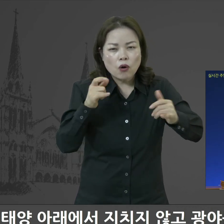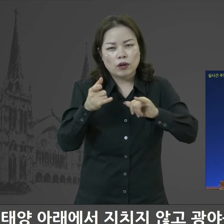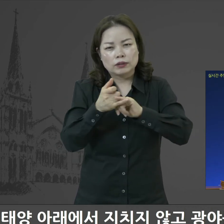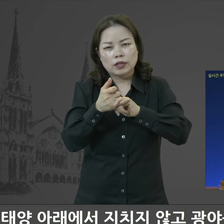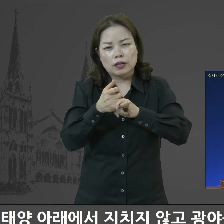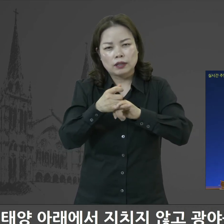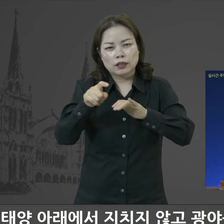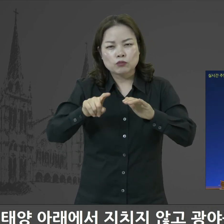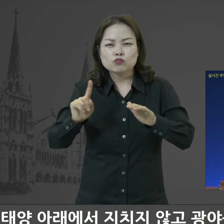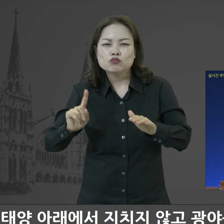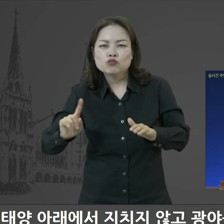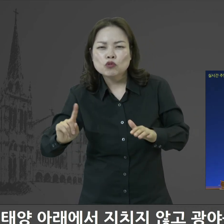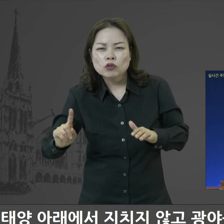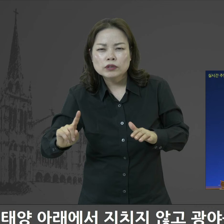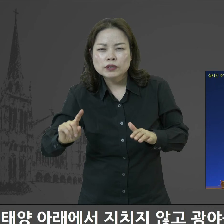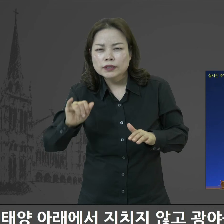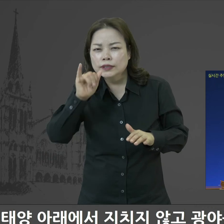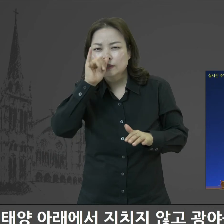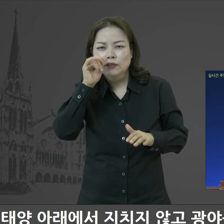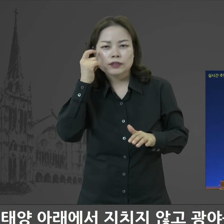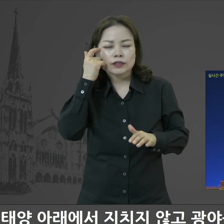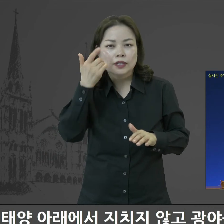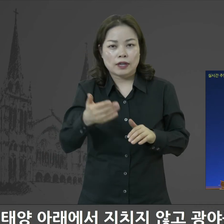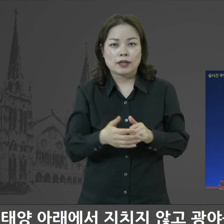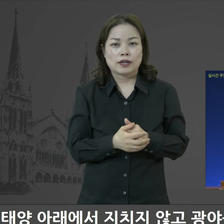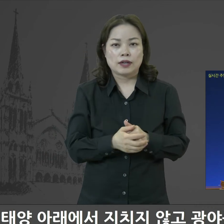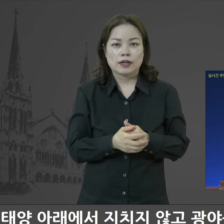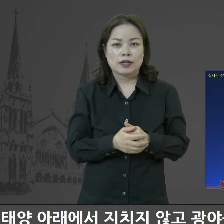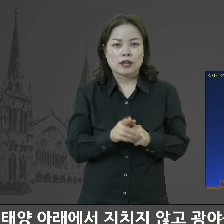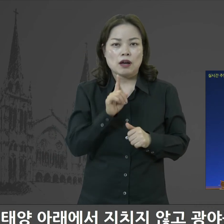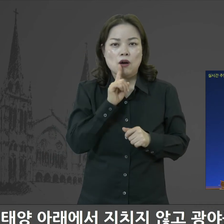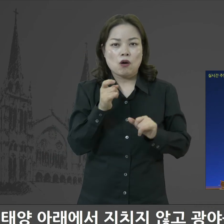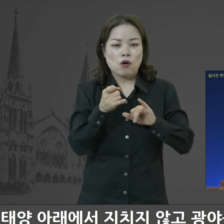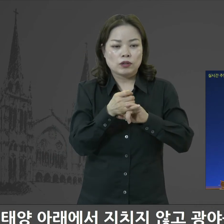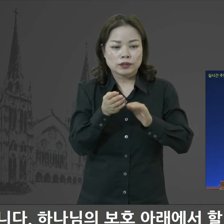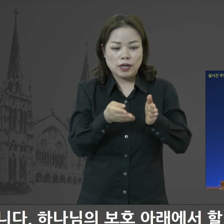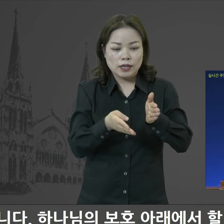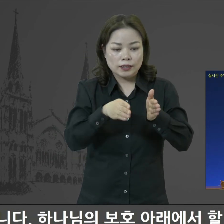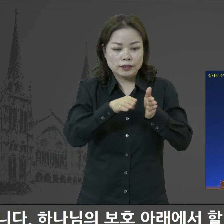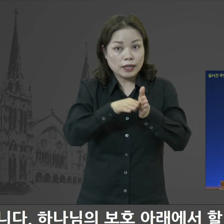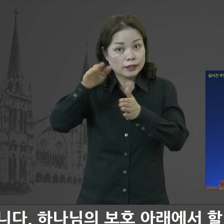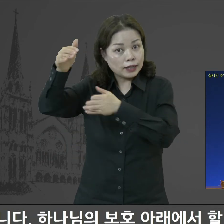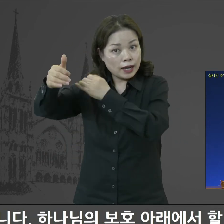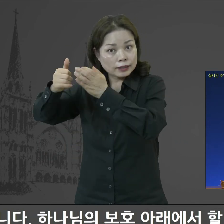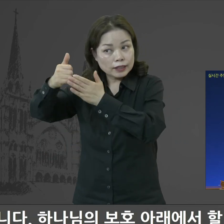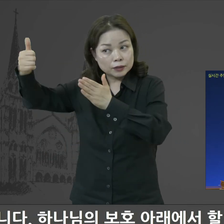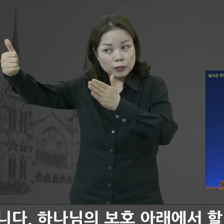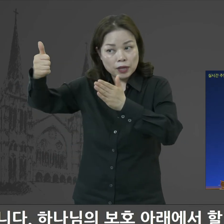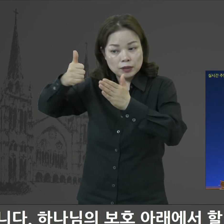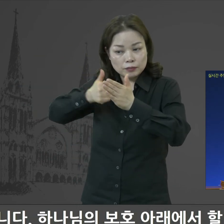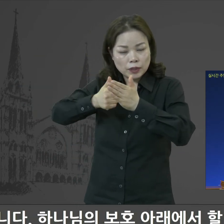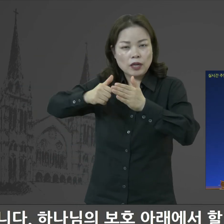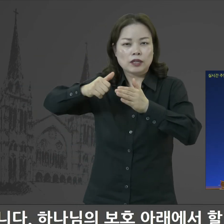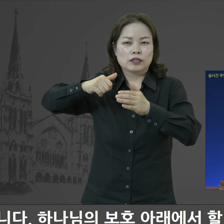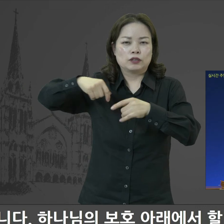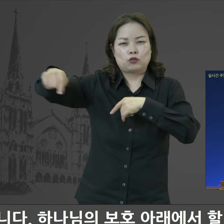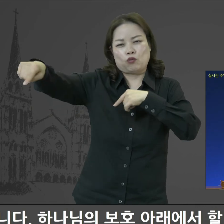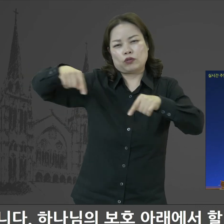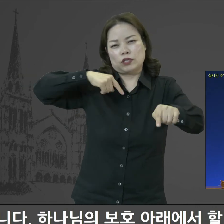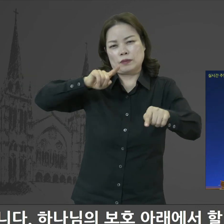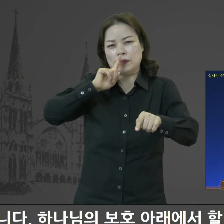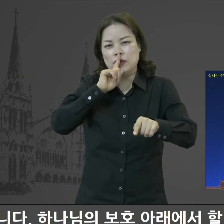안에 무엇이 들어있었을까요? 바로 언약궤는 하나님의 임재와 통치를